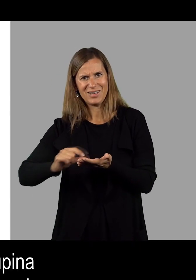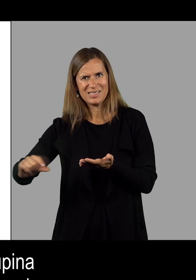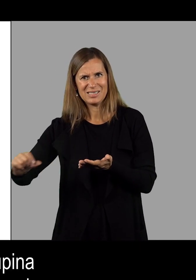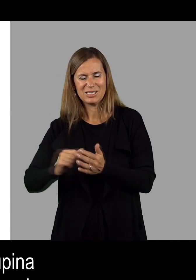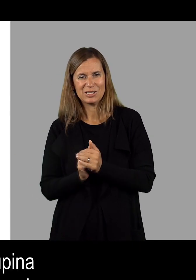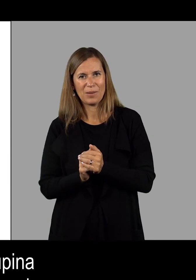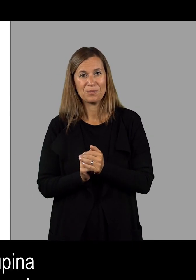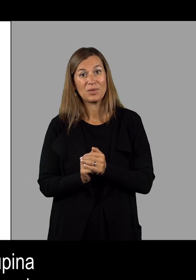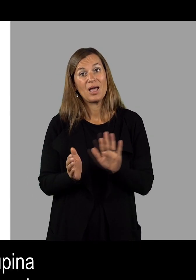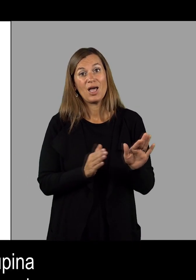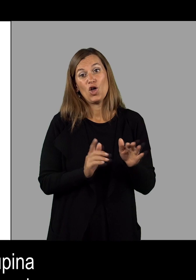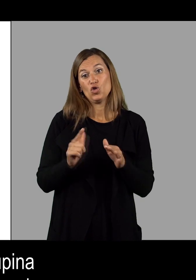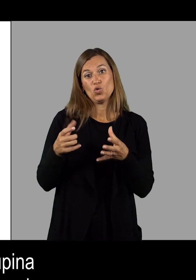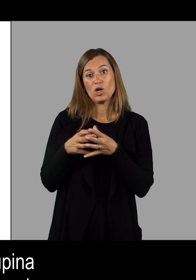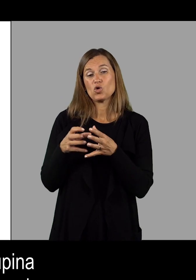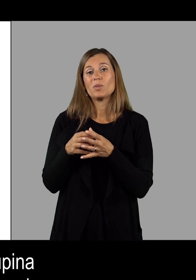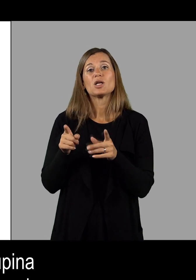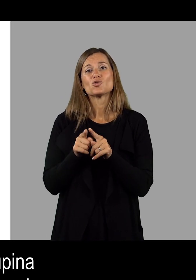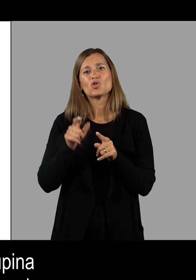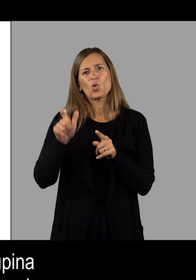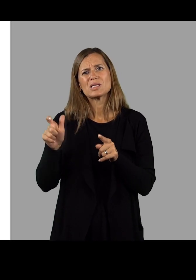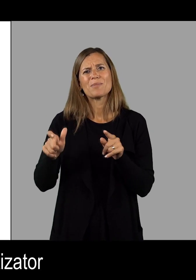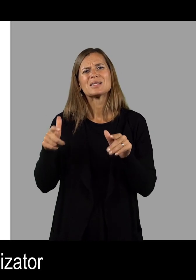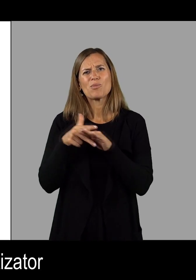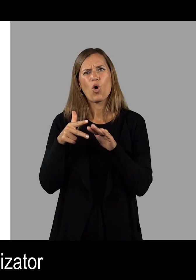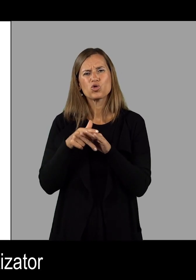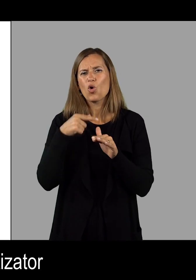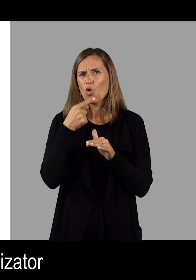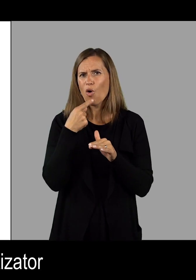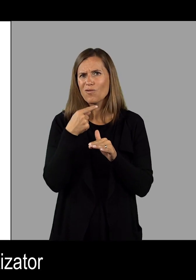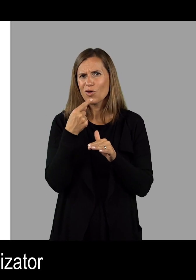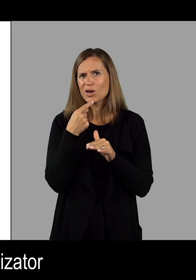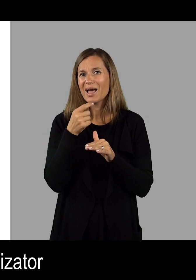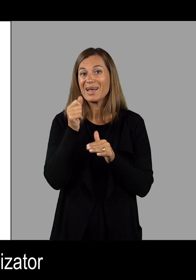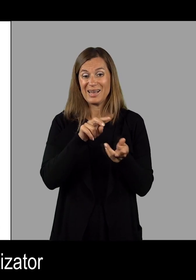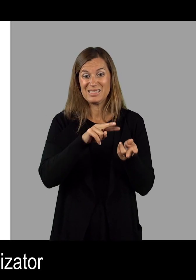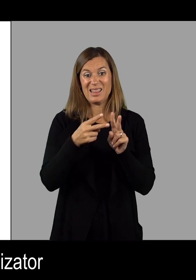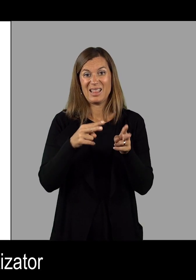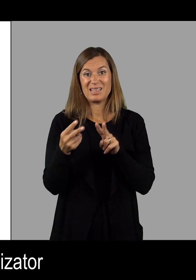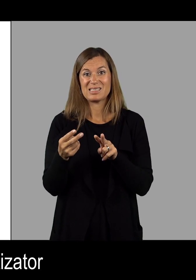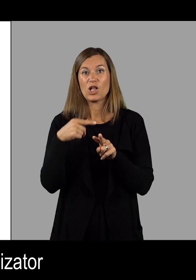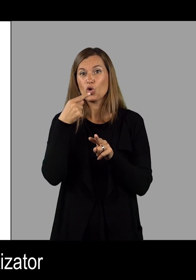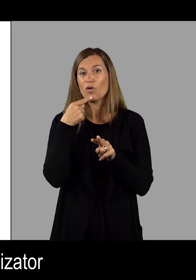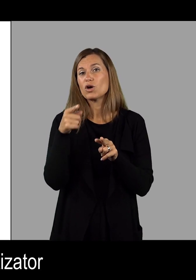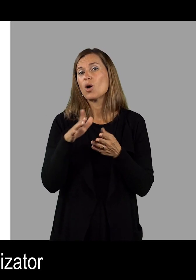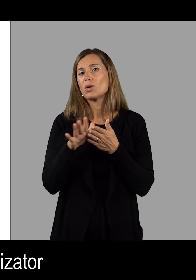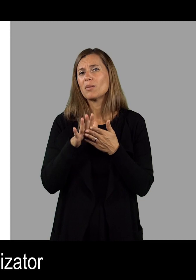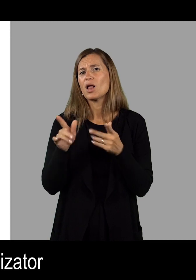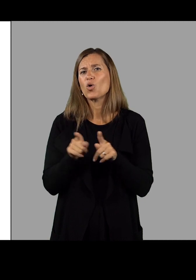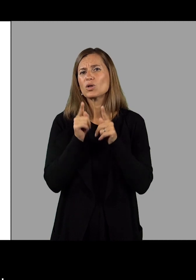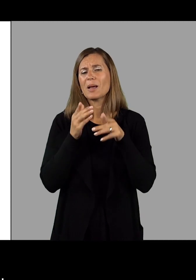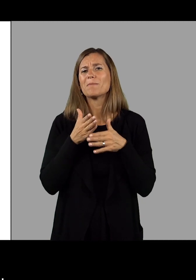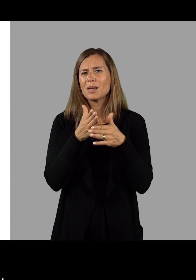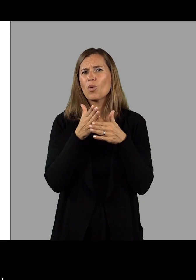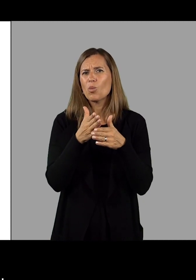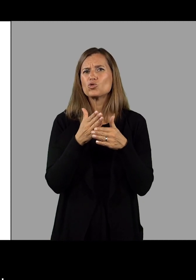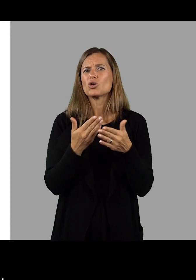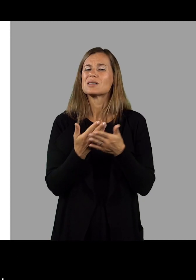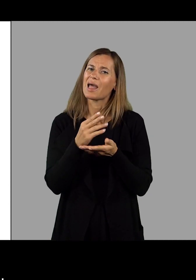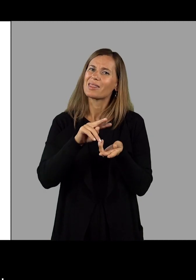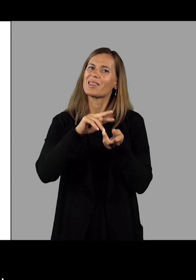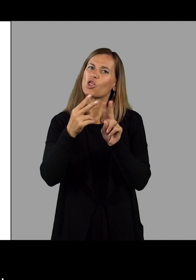precej številčna skupina ranljivih uporabnikov pa so osebe z motnjami govora, ki sintetizator govora uporabljajo predvsem kot